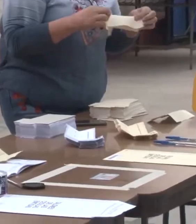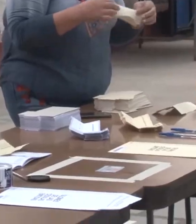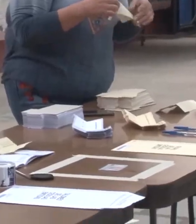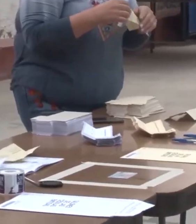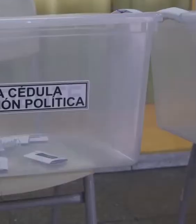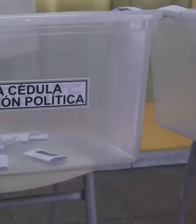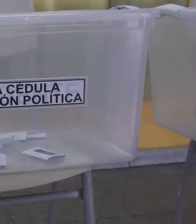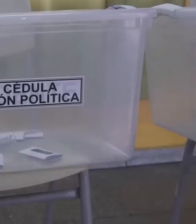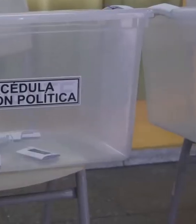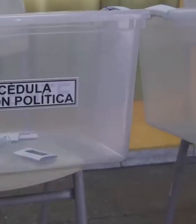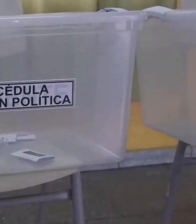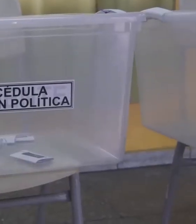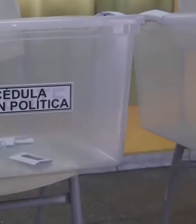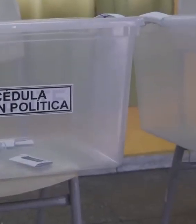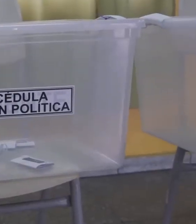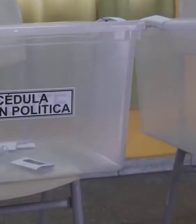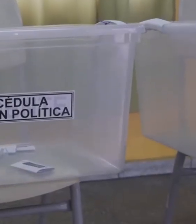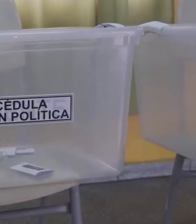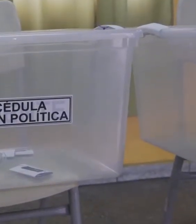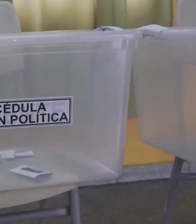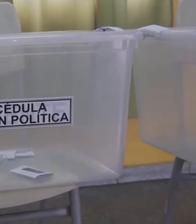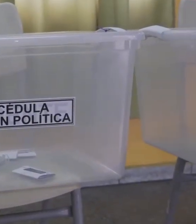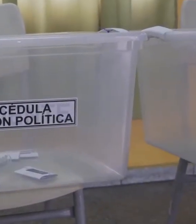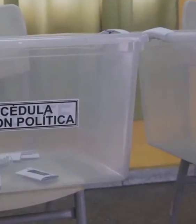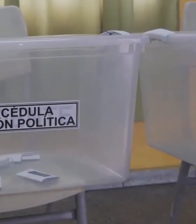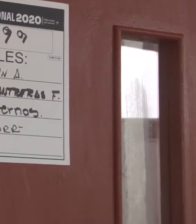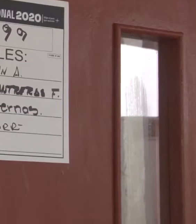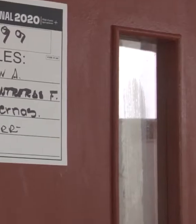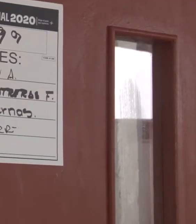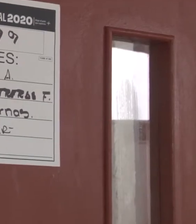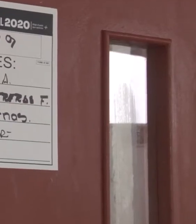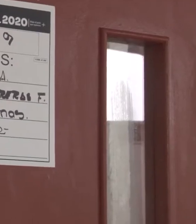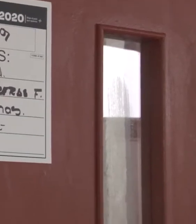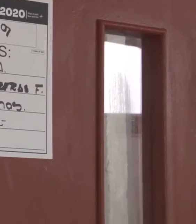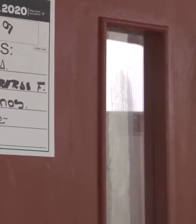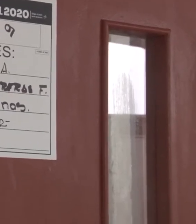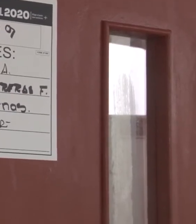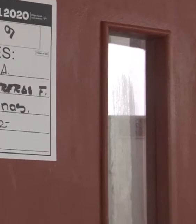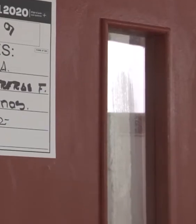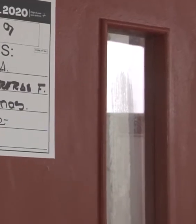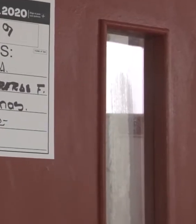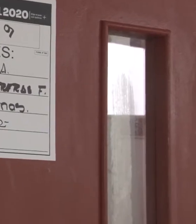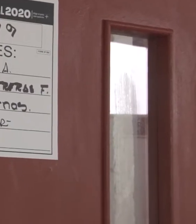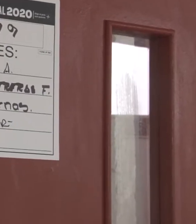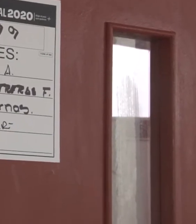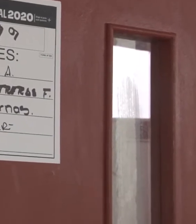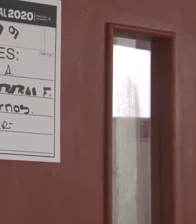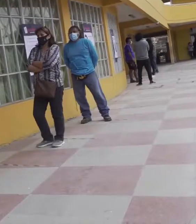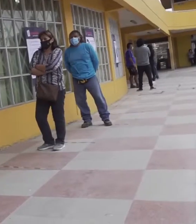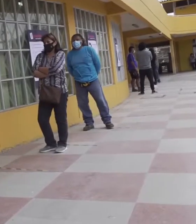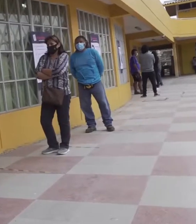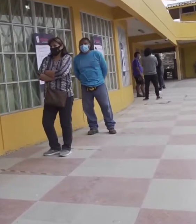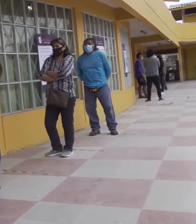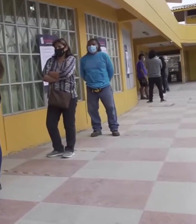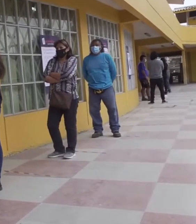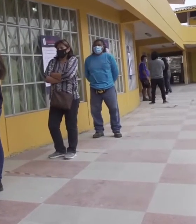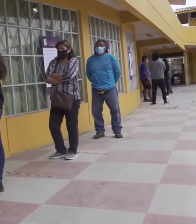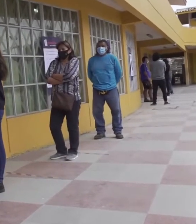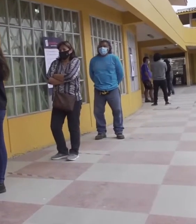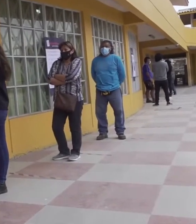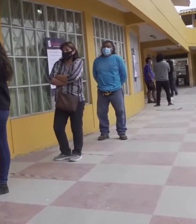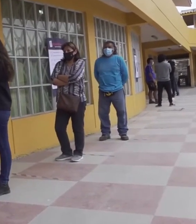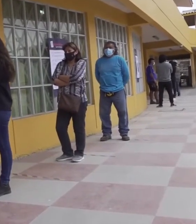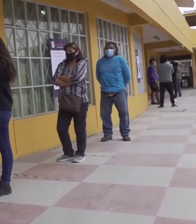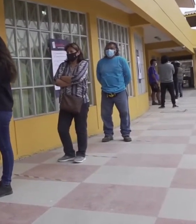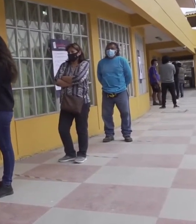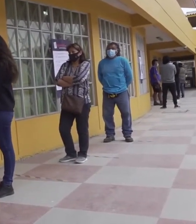último cómputo oficial entregado por el CERVEL en Arica y Parinacota, de 552 mesas escrutadas, correspondiente al